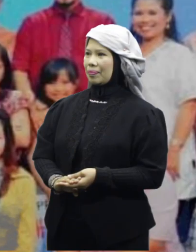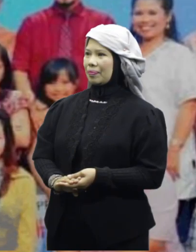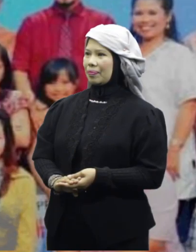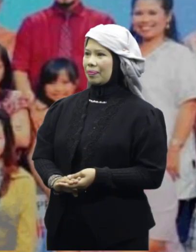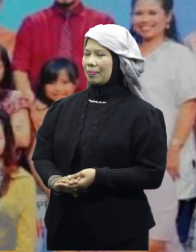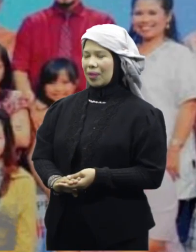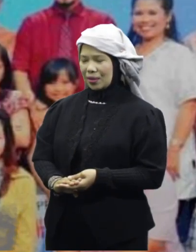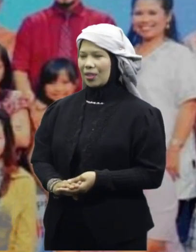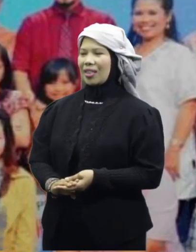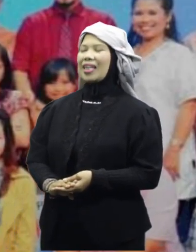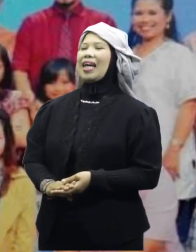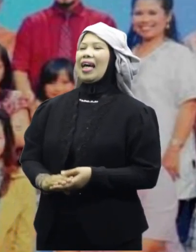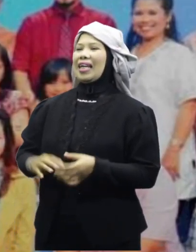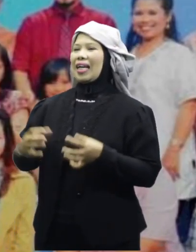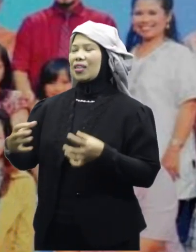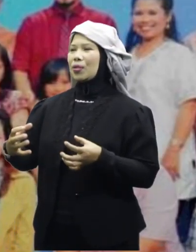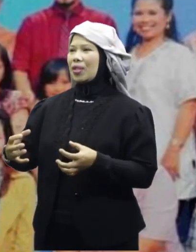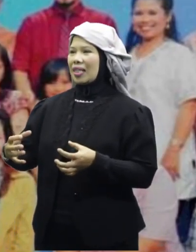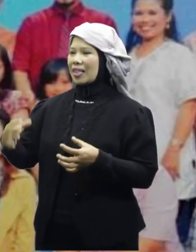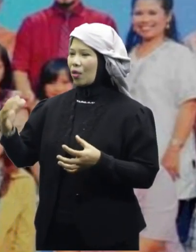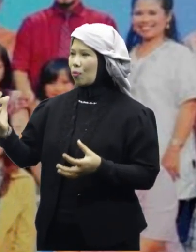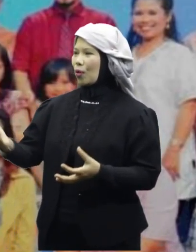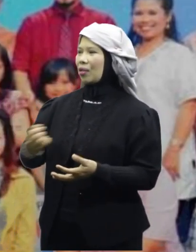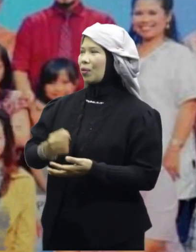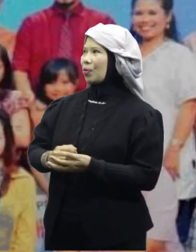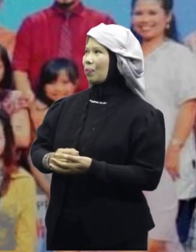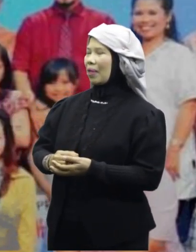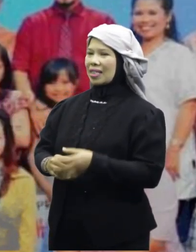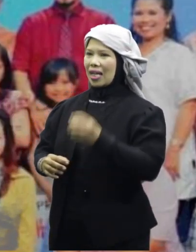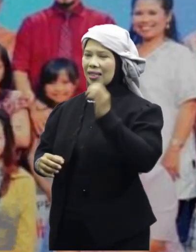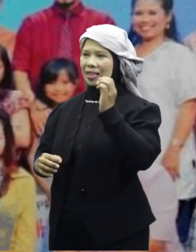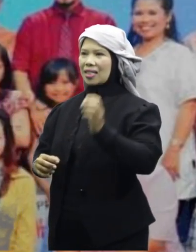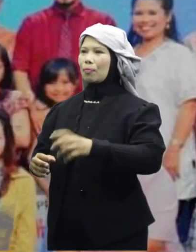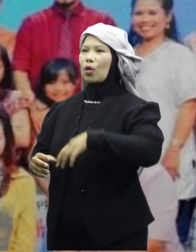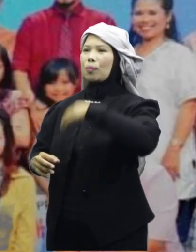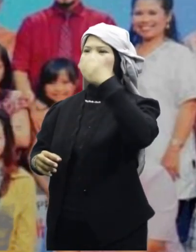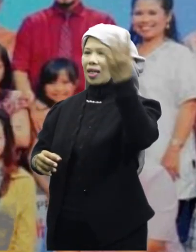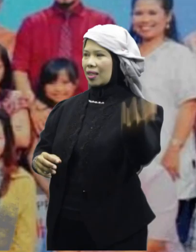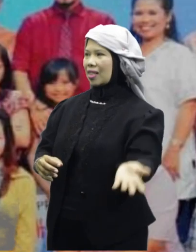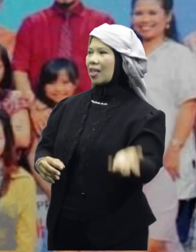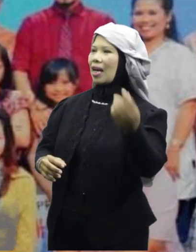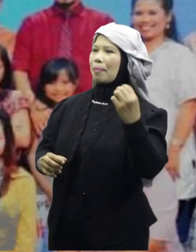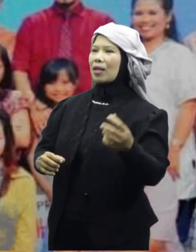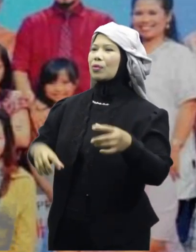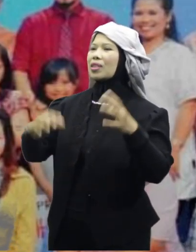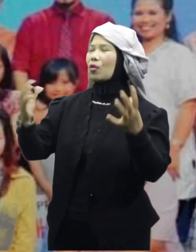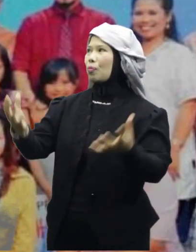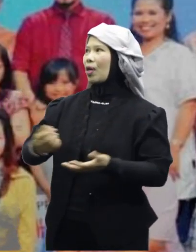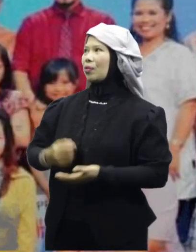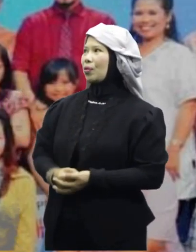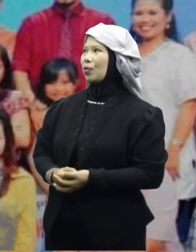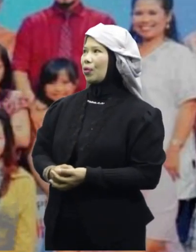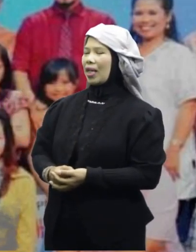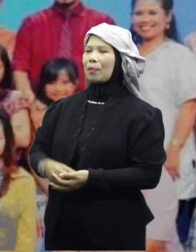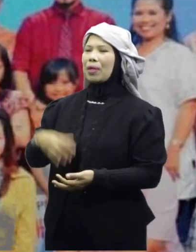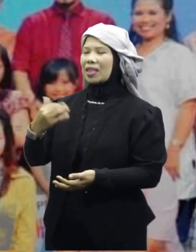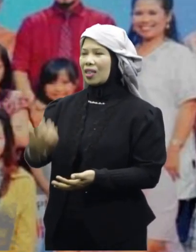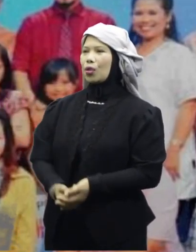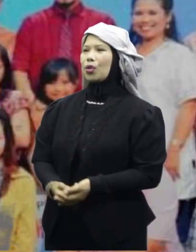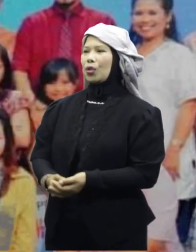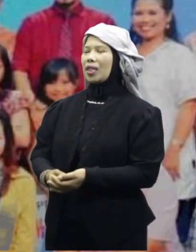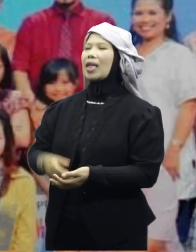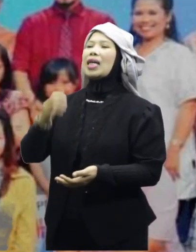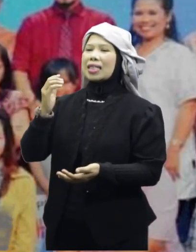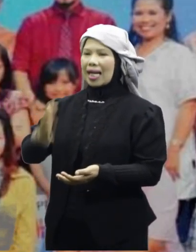konsumen kudu bisa jaga trust gitu. Nah, itu kita kumpulkan dulu pada saat kita sebelum kita kerja ke lapangan tuh kita kumpulkan dulu ya,